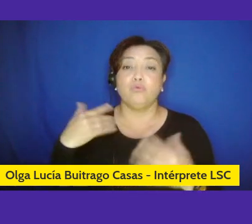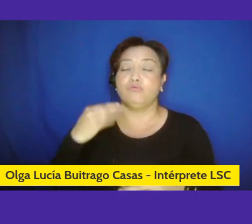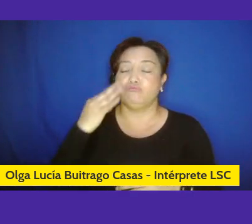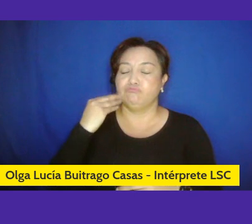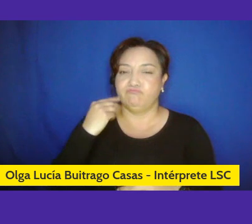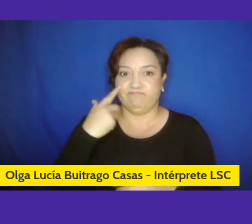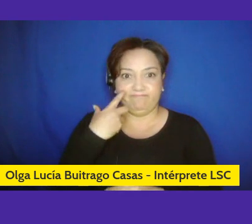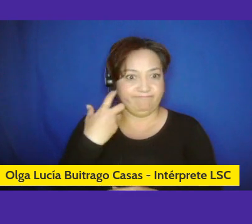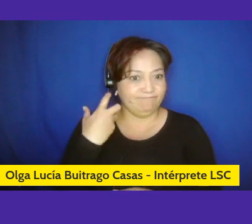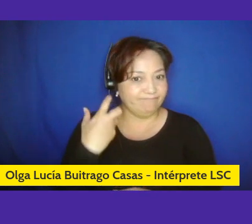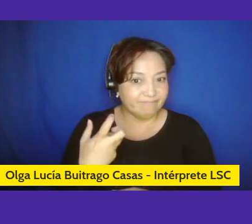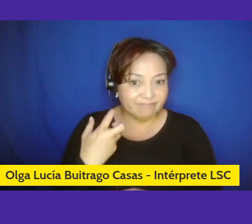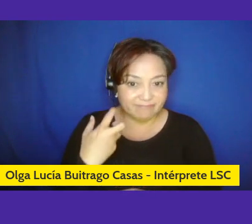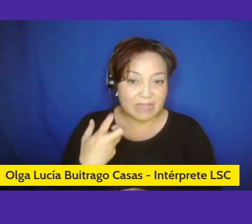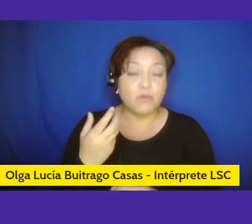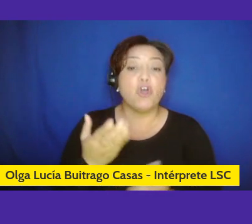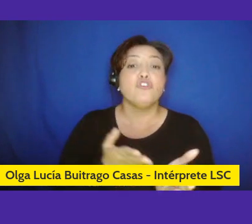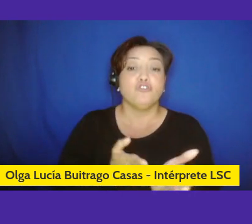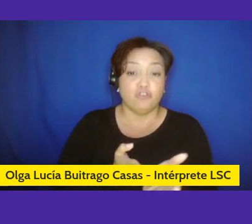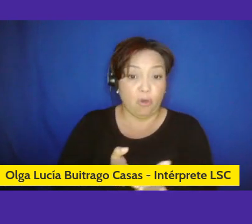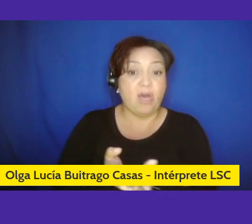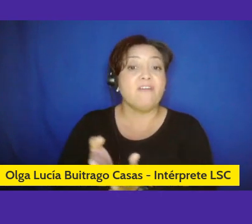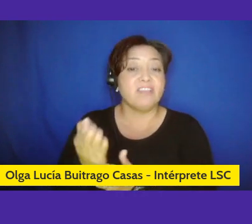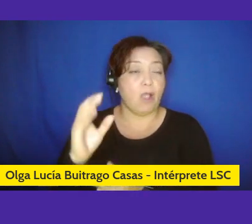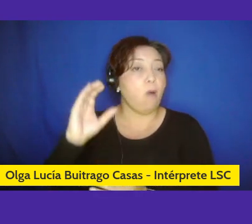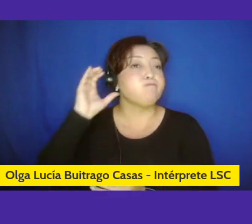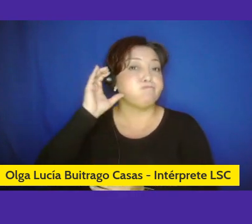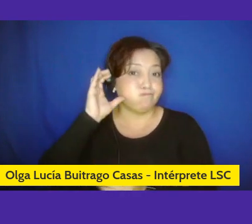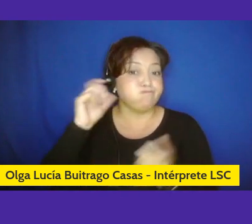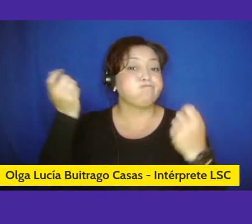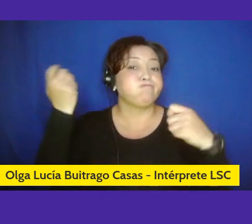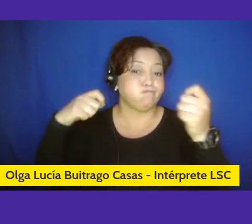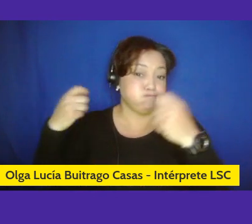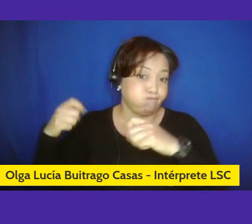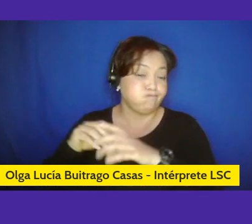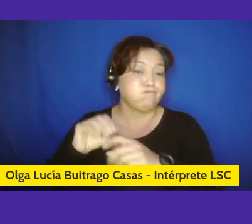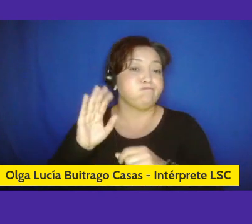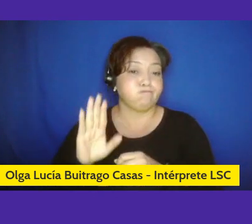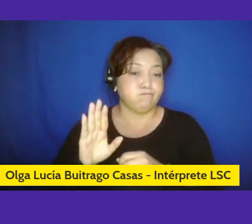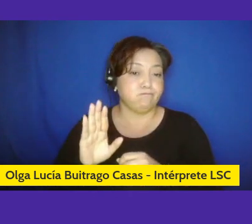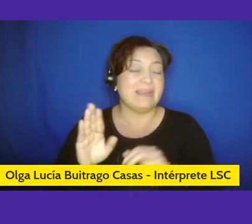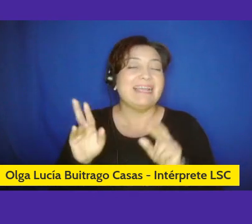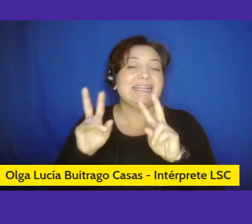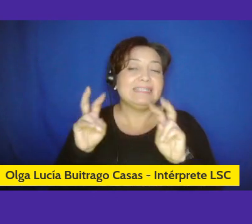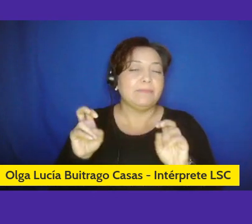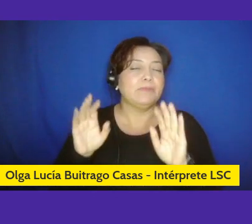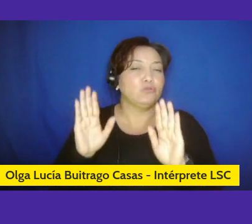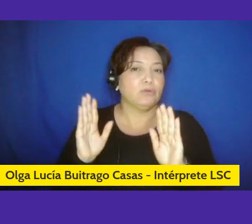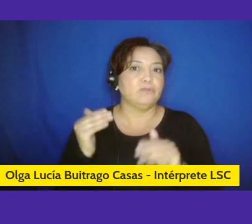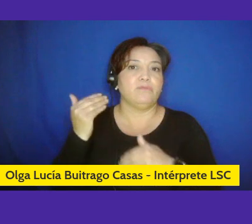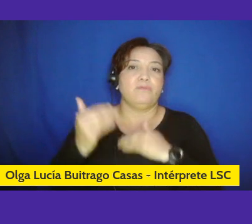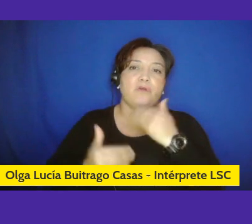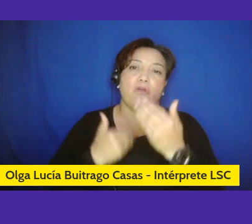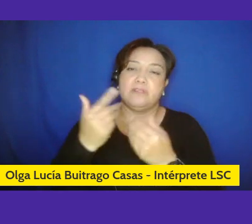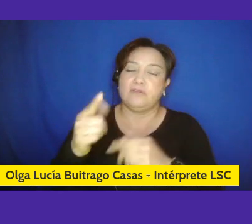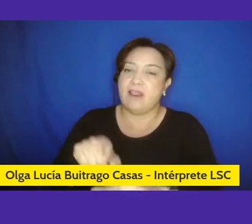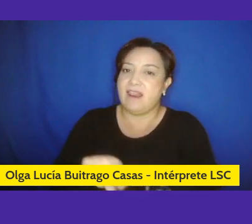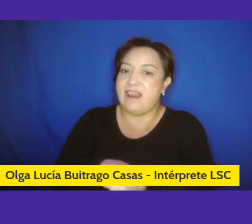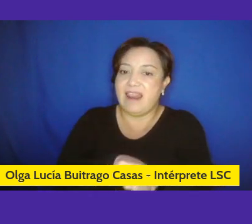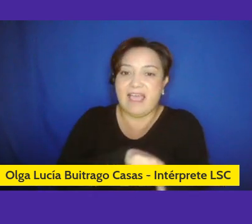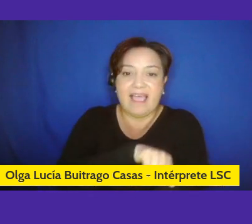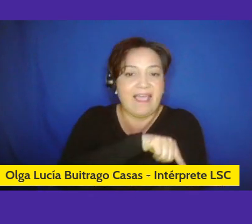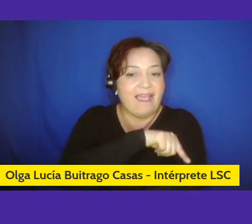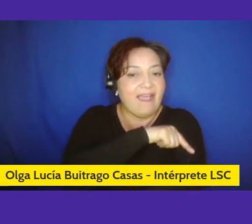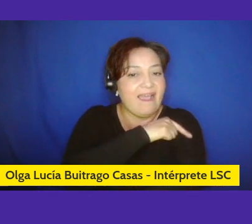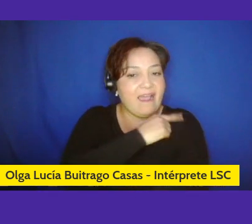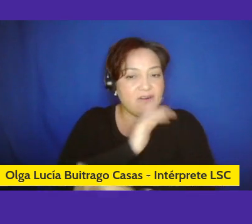día de hoy se sigue vendiendo la peli. El tema es el proceso. Es un proceso largo. En esa época, hoy obviamente